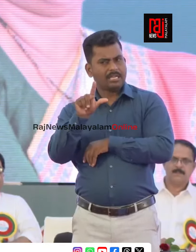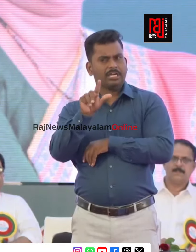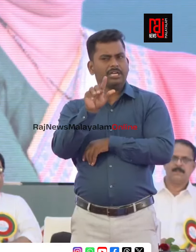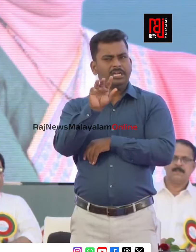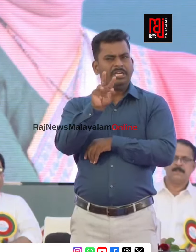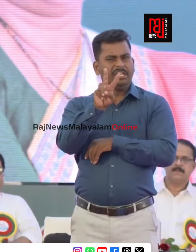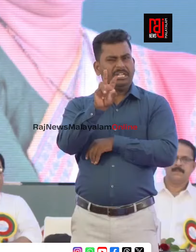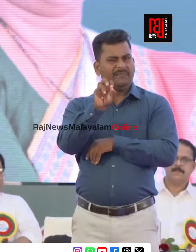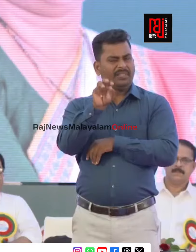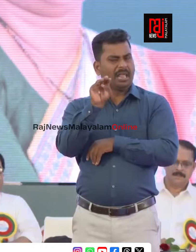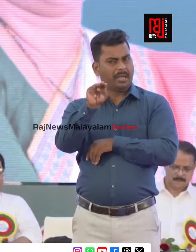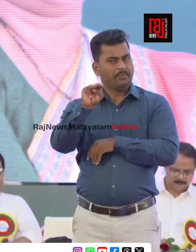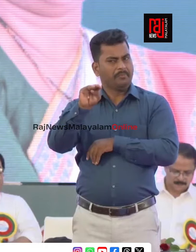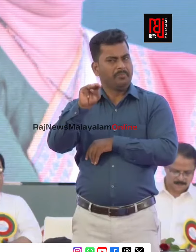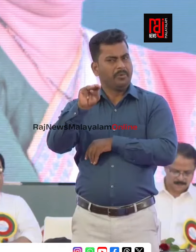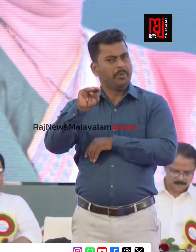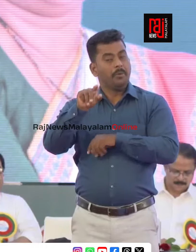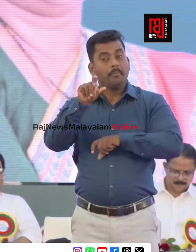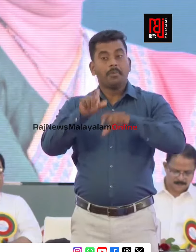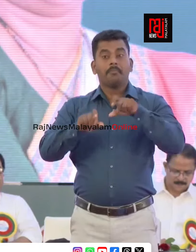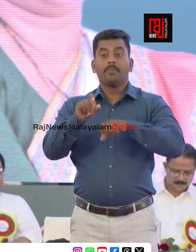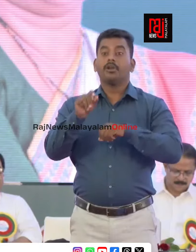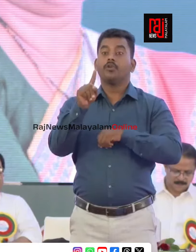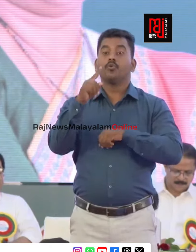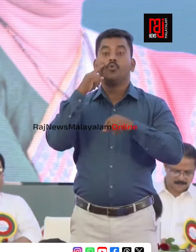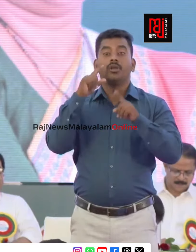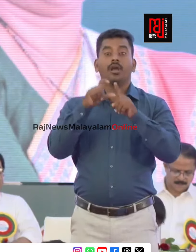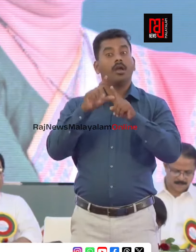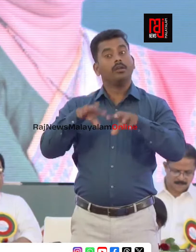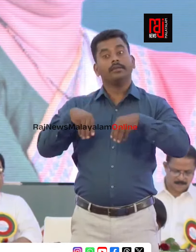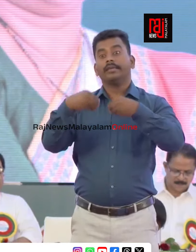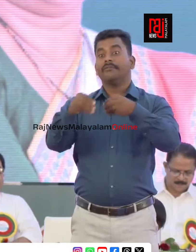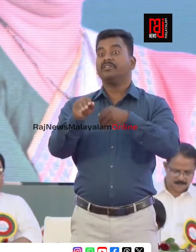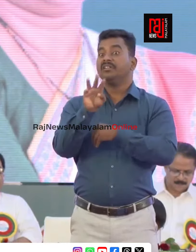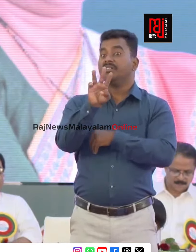311,087 പേർക്ക് UID കാർഡുകൾ നൽകിയിട്ടുണ്ട്.